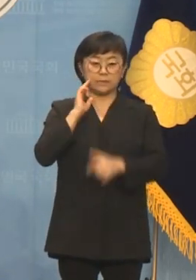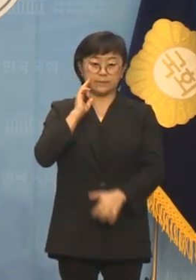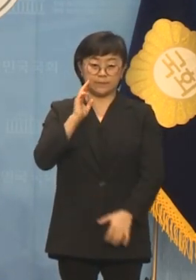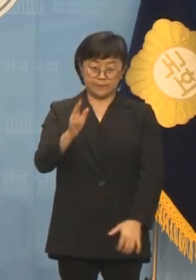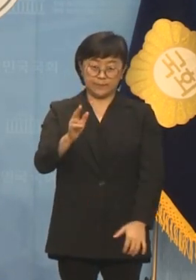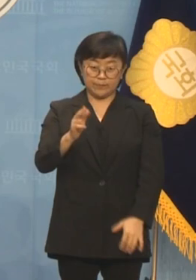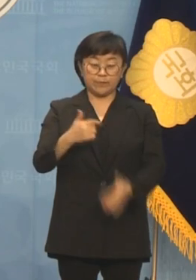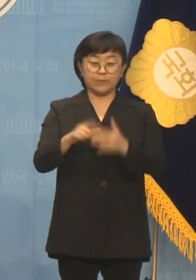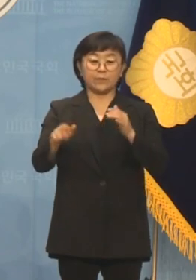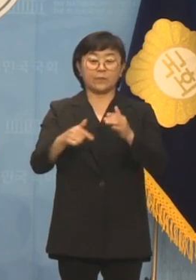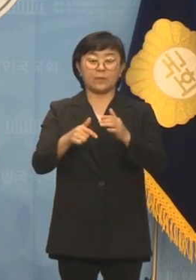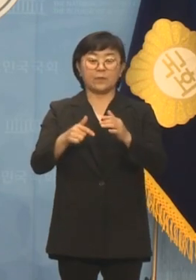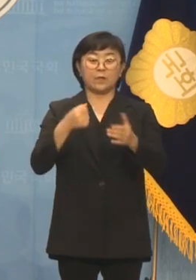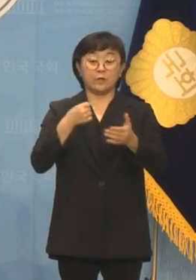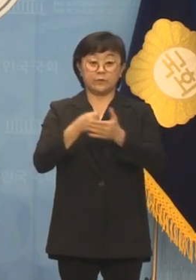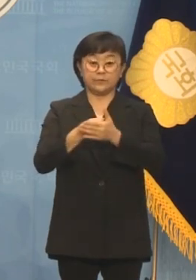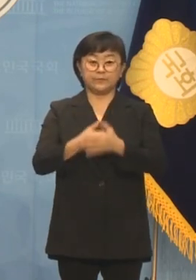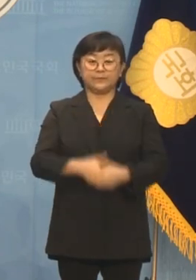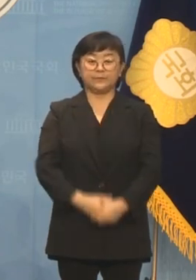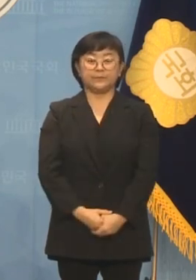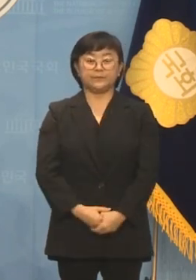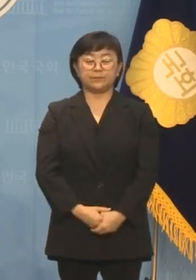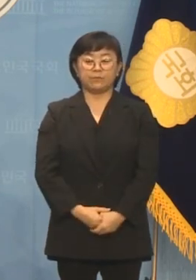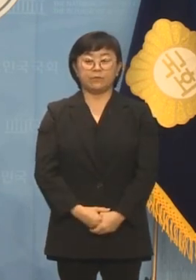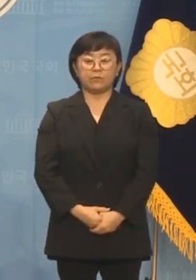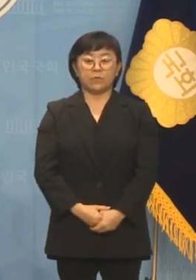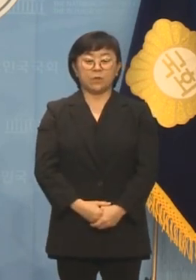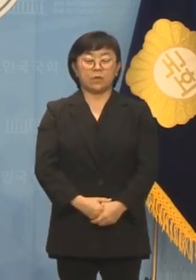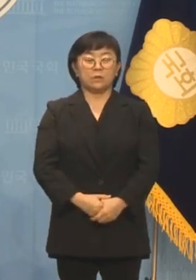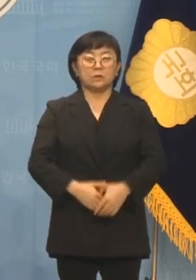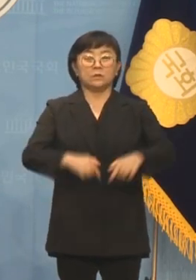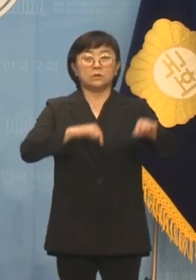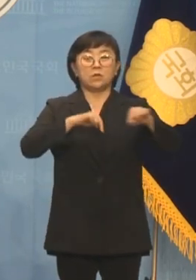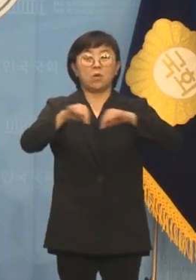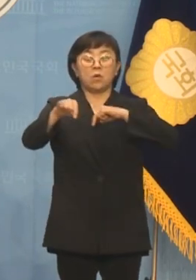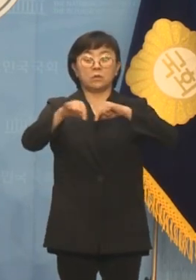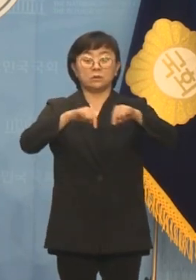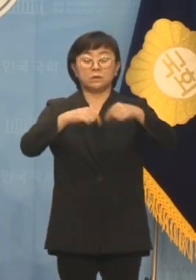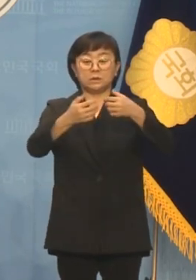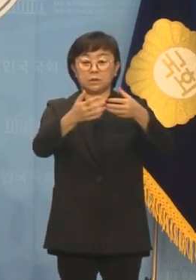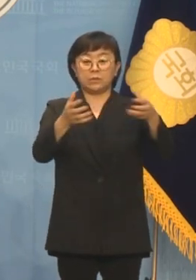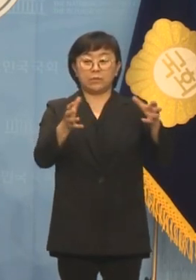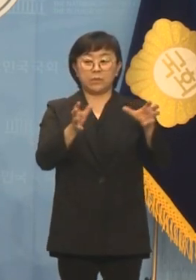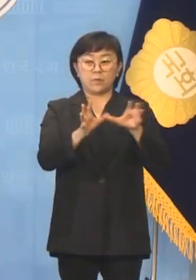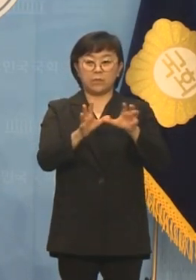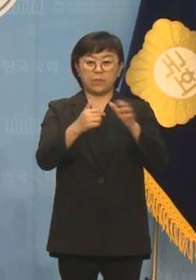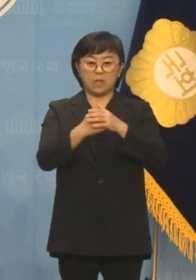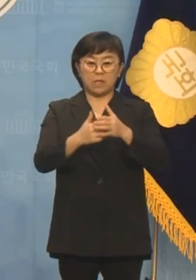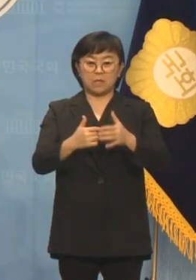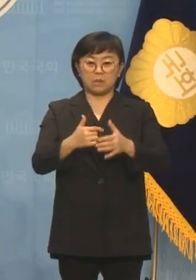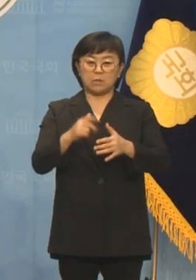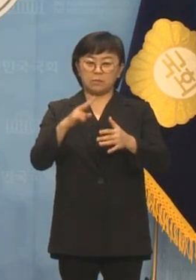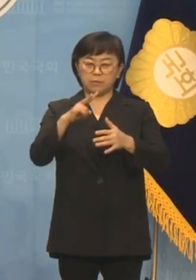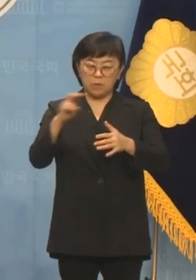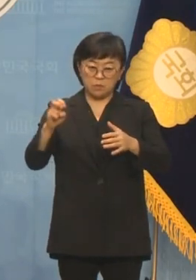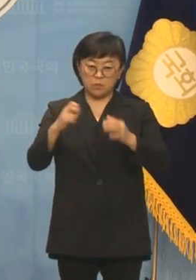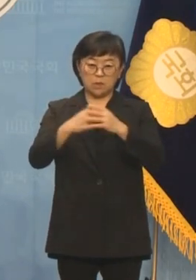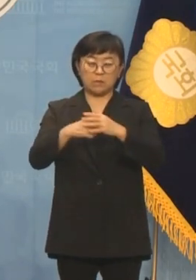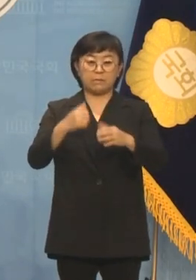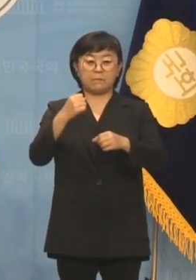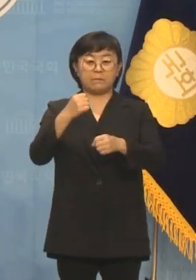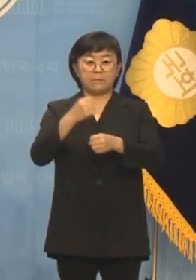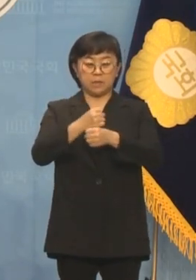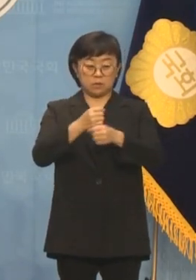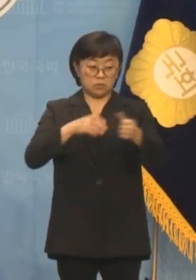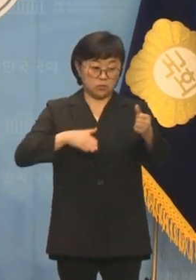내린 결론입니다. 우리 정치는 당파성을 명분으로 증오를 생산하고 있습니다. 죽이는